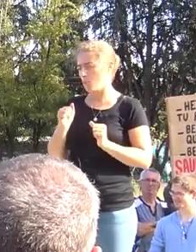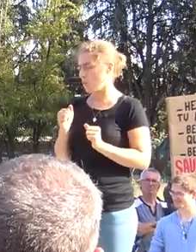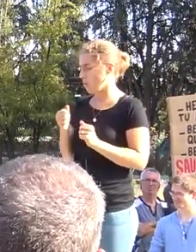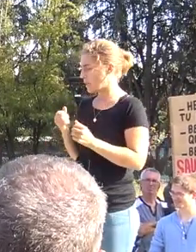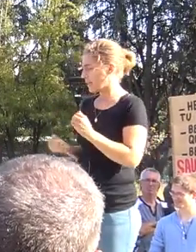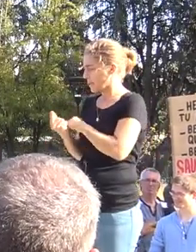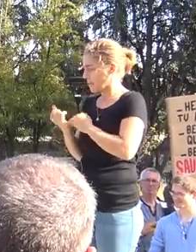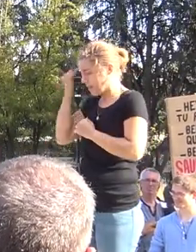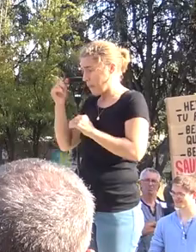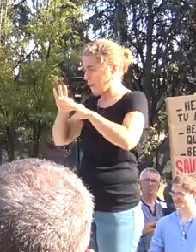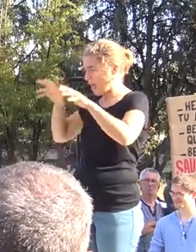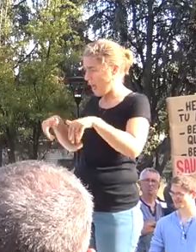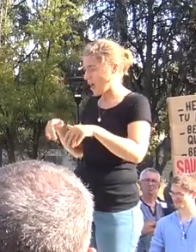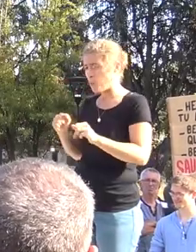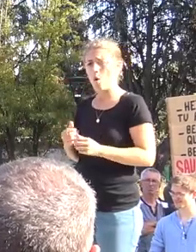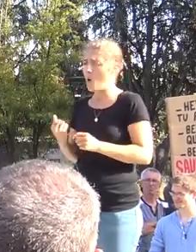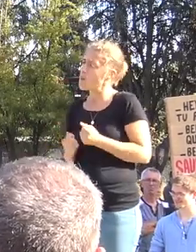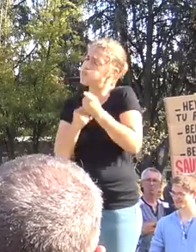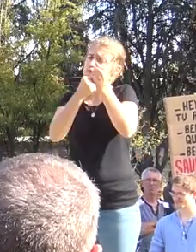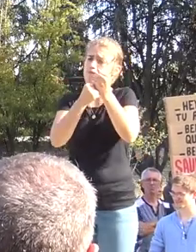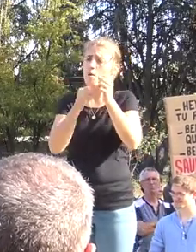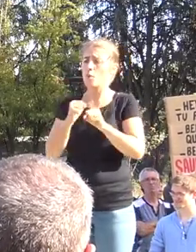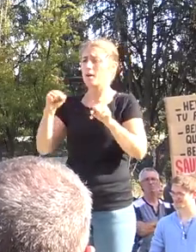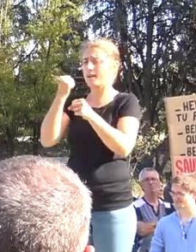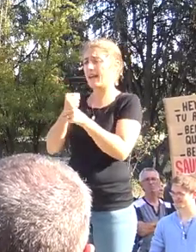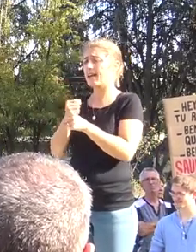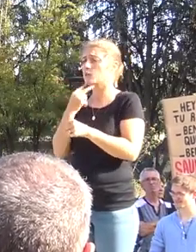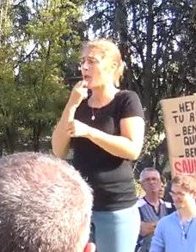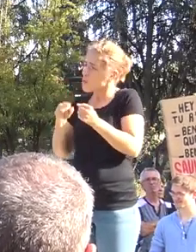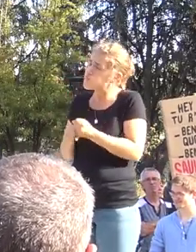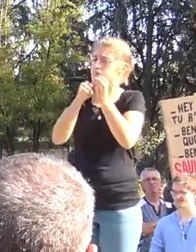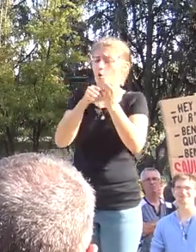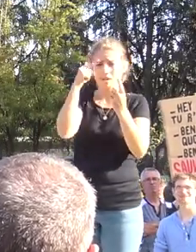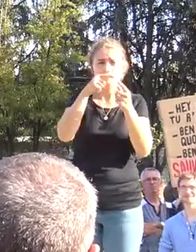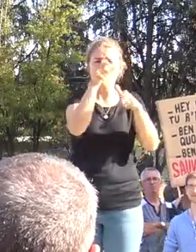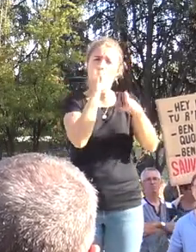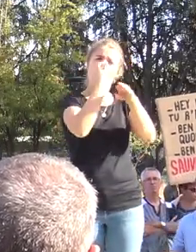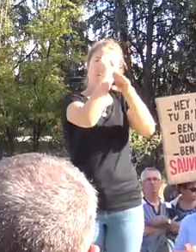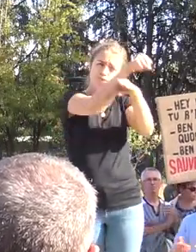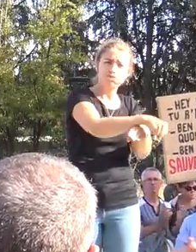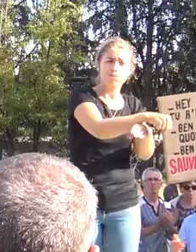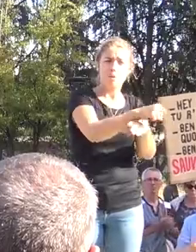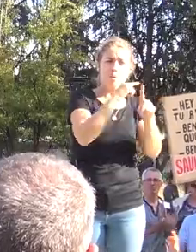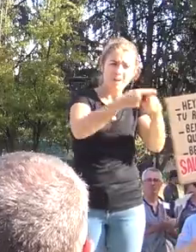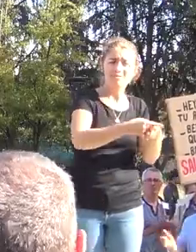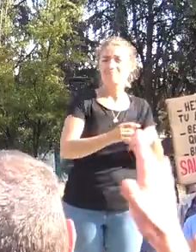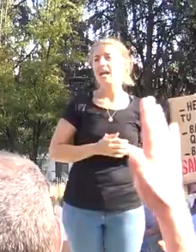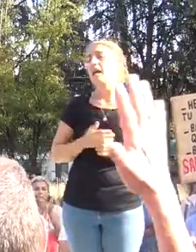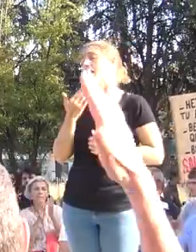porter, qu'on peut créer un vrai lobbying citoyen pour peser sur les décideurs. Merci à tous et bravo.